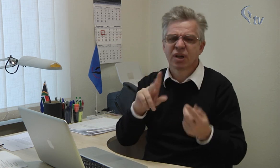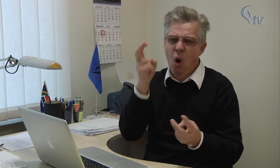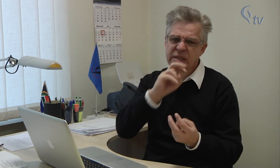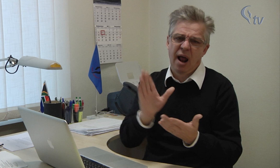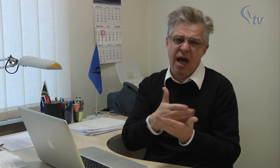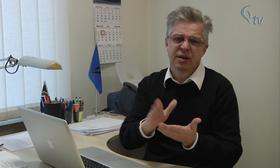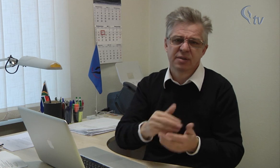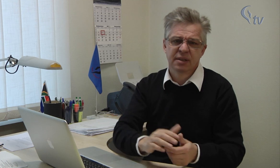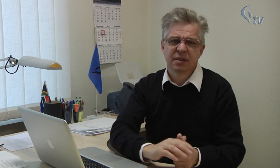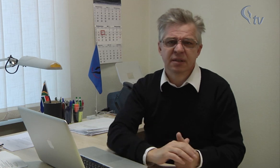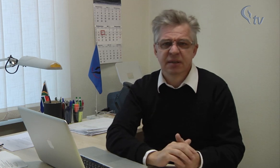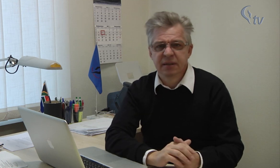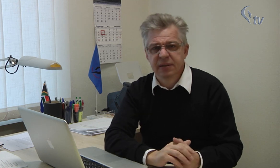lahendust otsida.